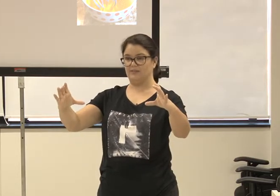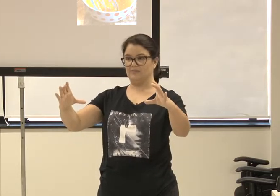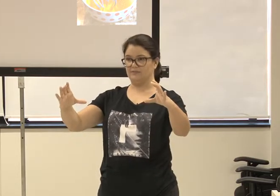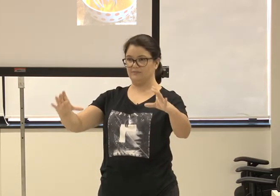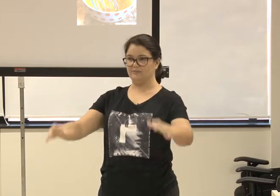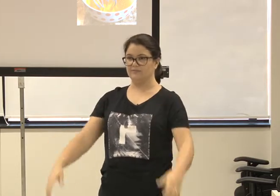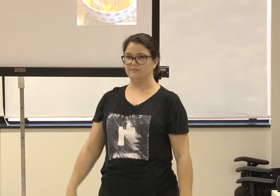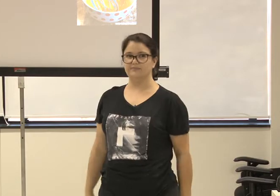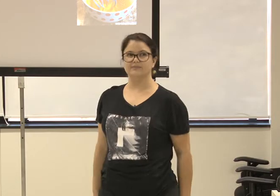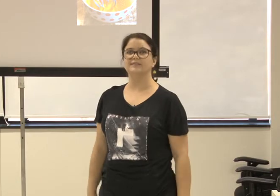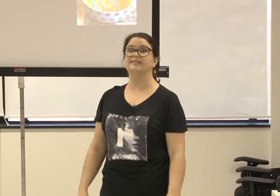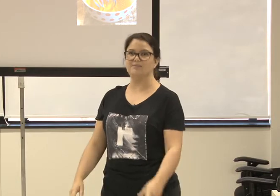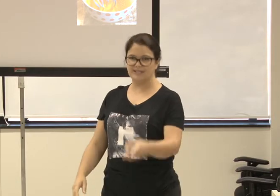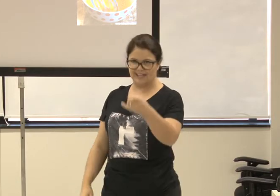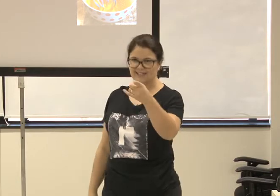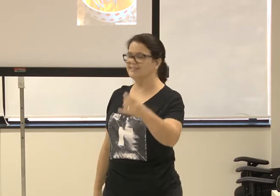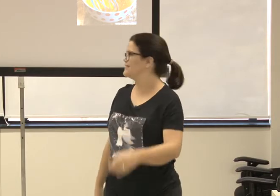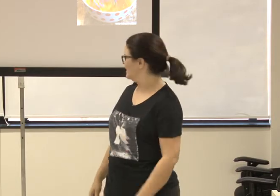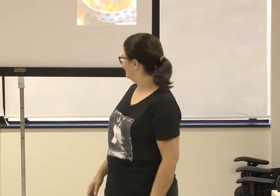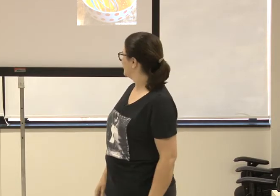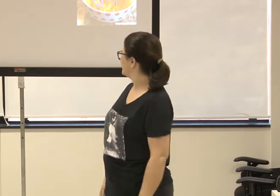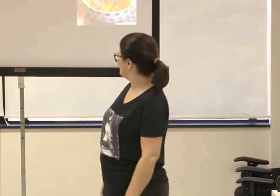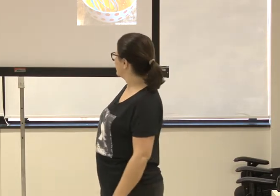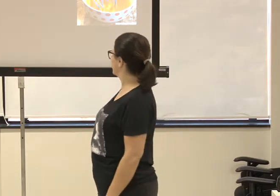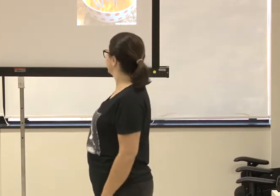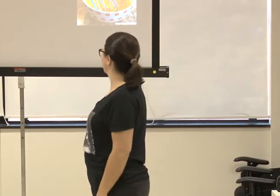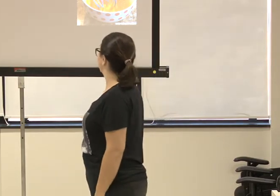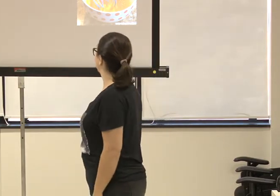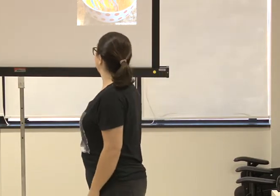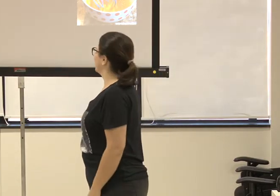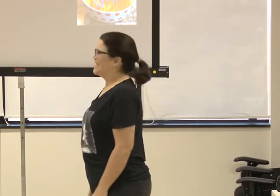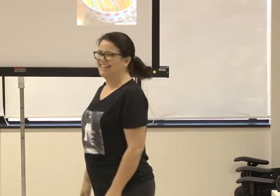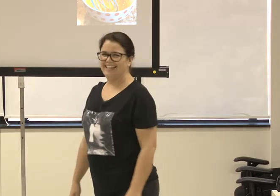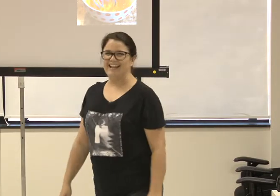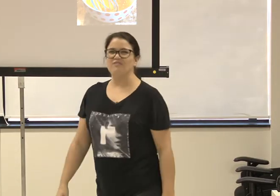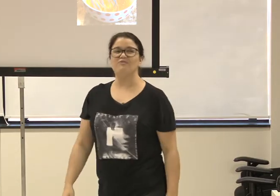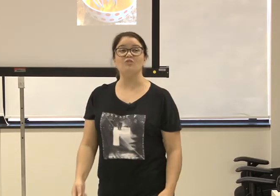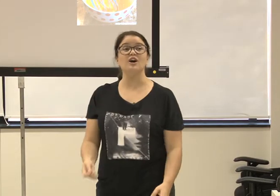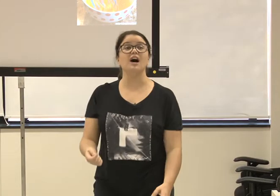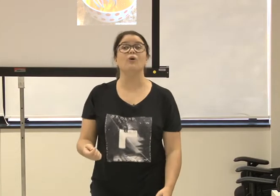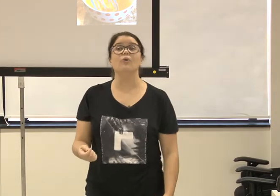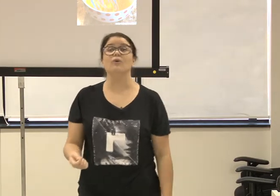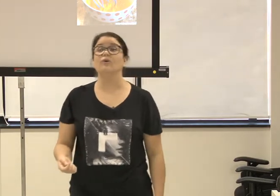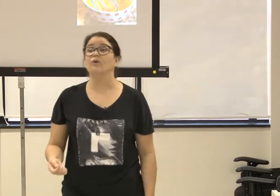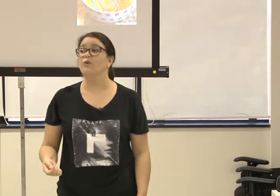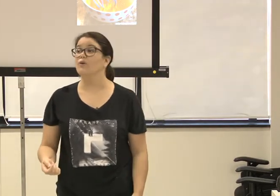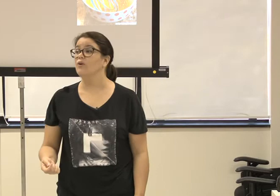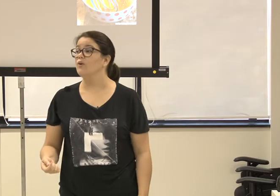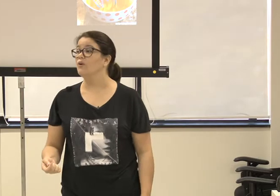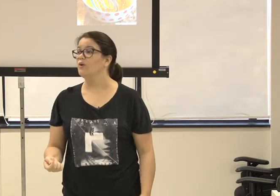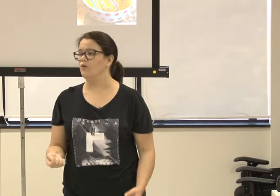Sem miséria. Sem miséria. Exatamente, sem miséria. Sem miséria. Fogão.